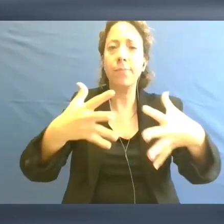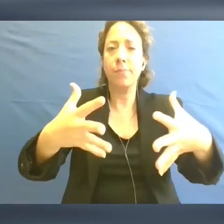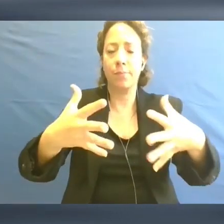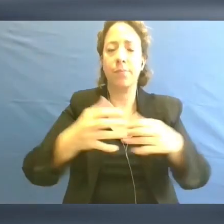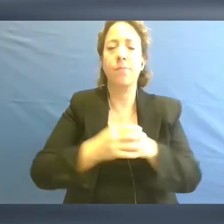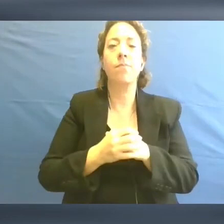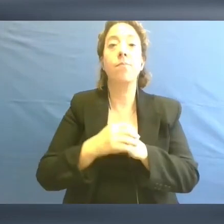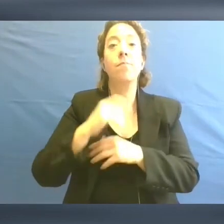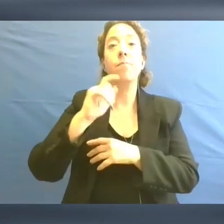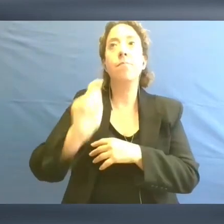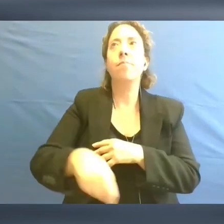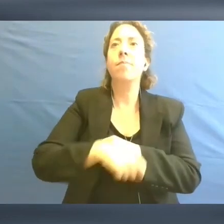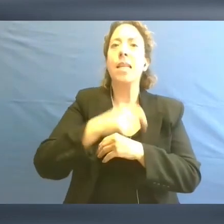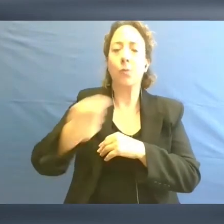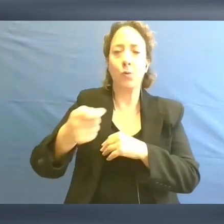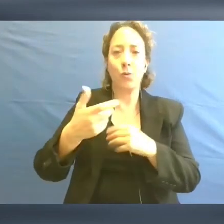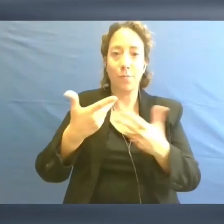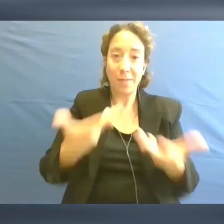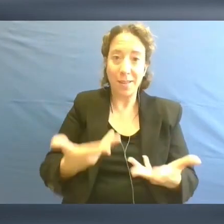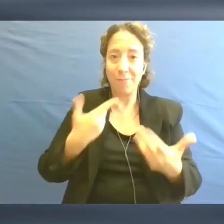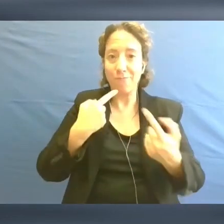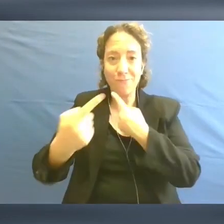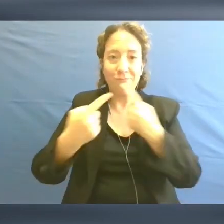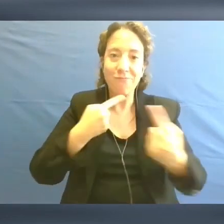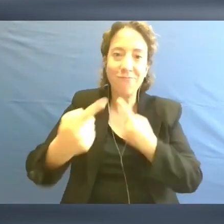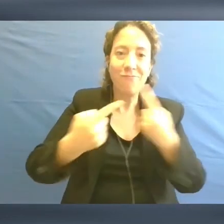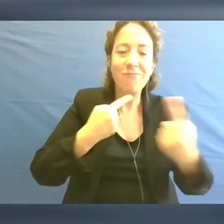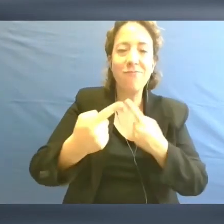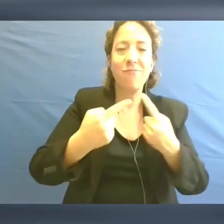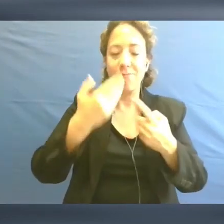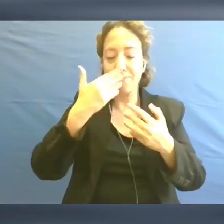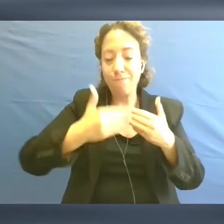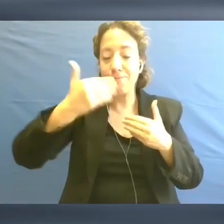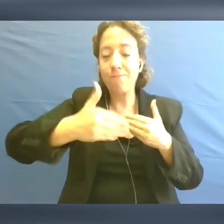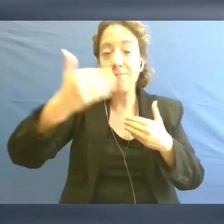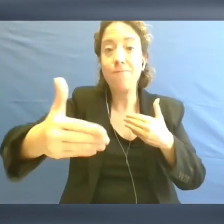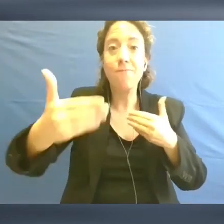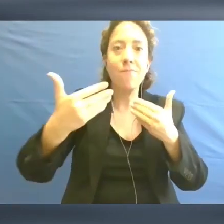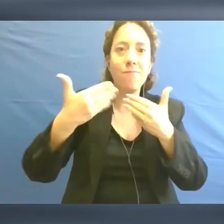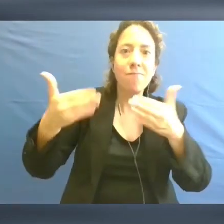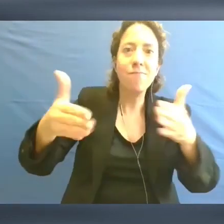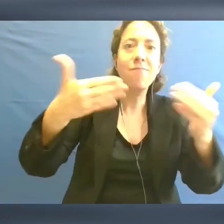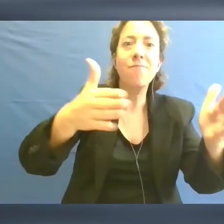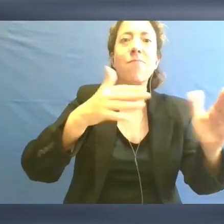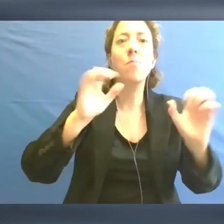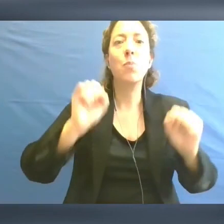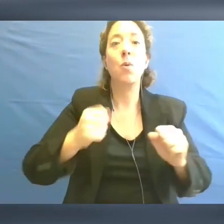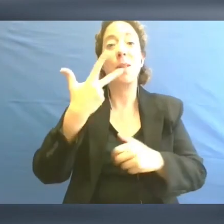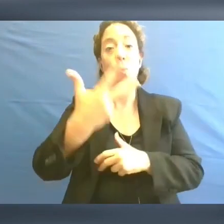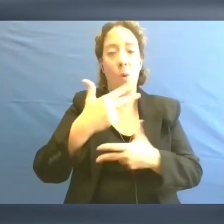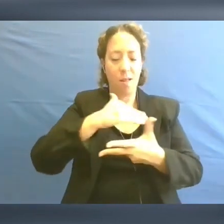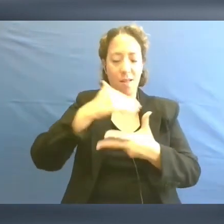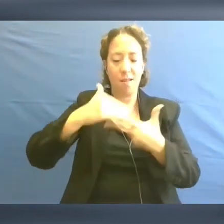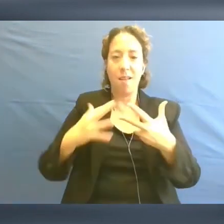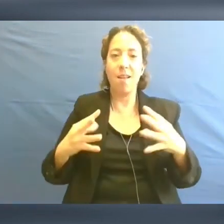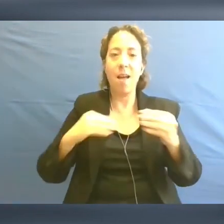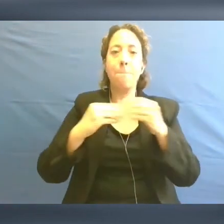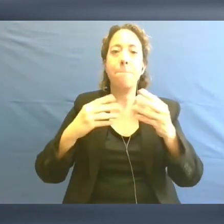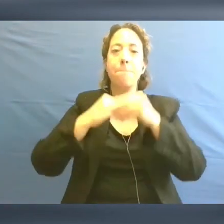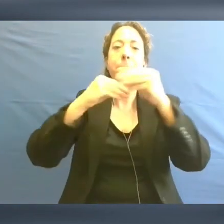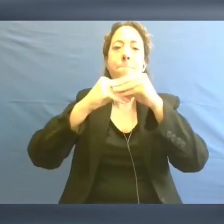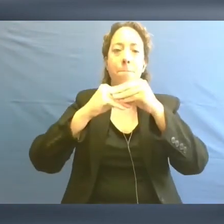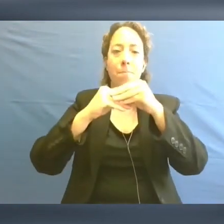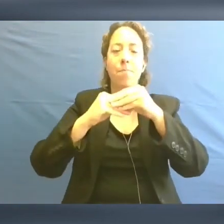me réjouis de discuter avec vous des différentes opportunités offertes par nos 3 niveaux,